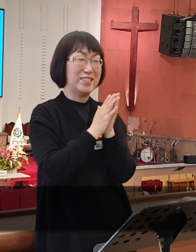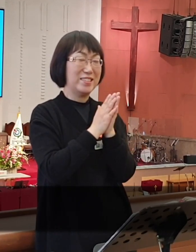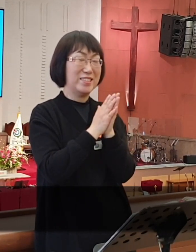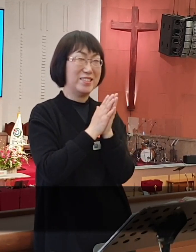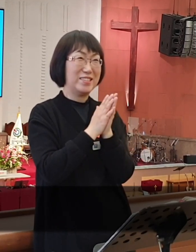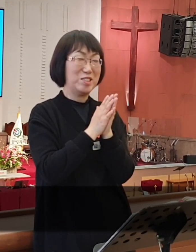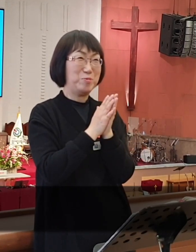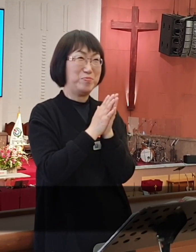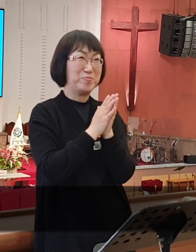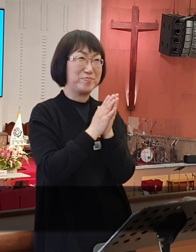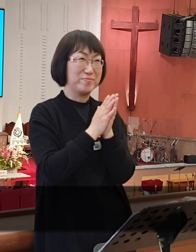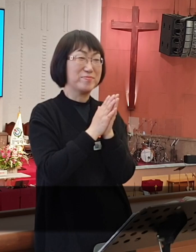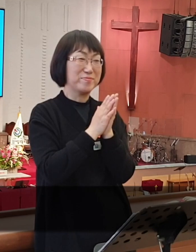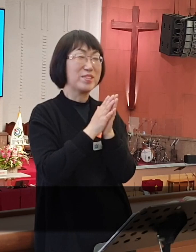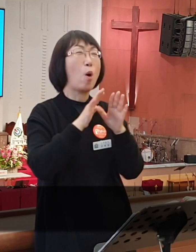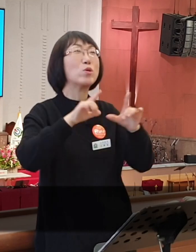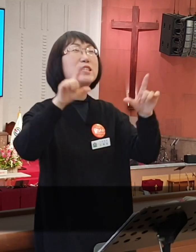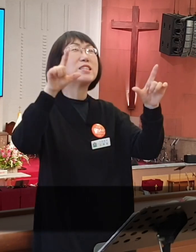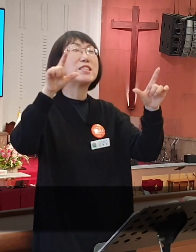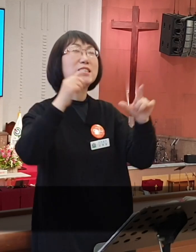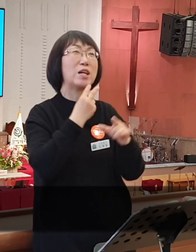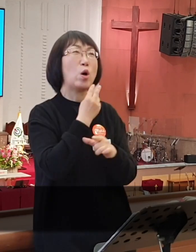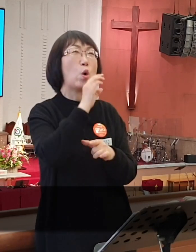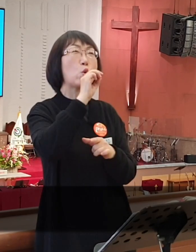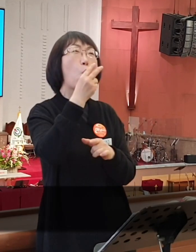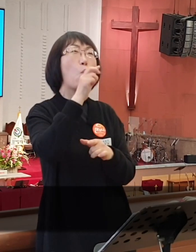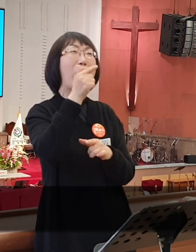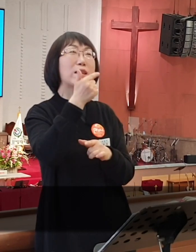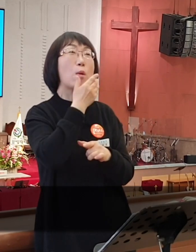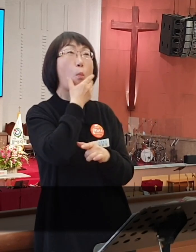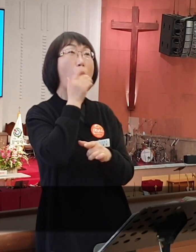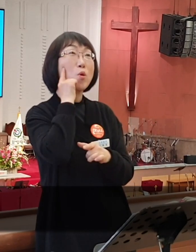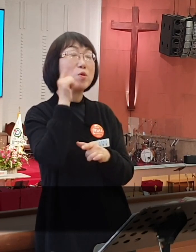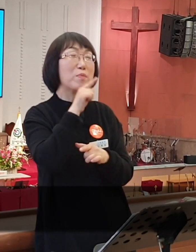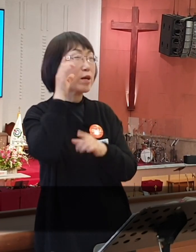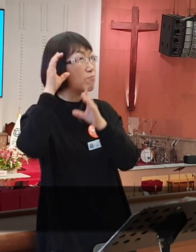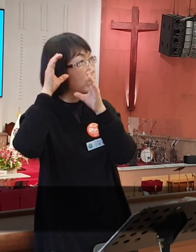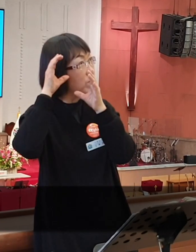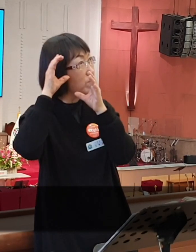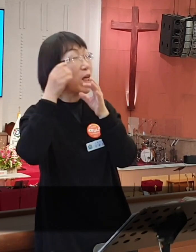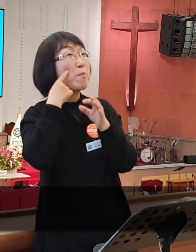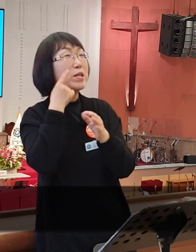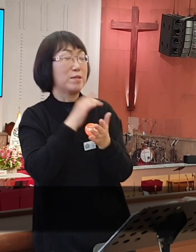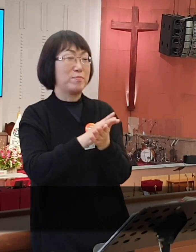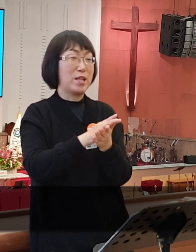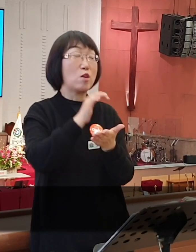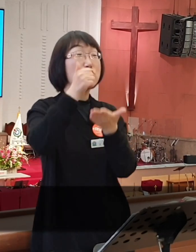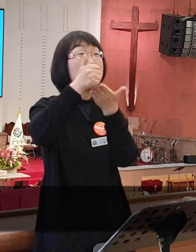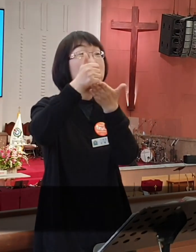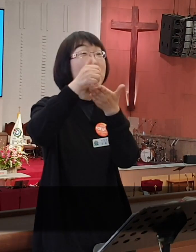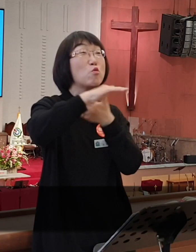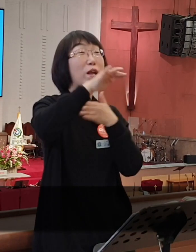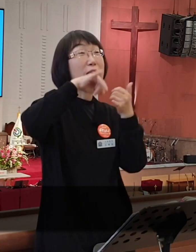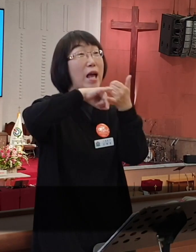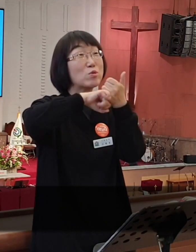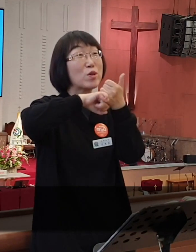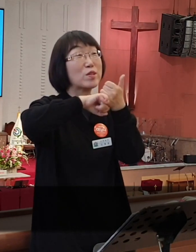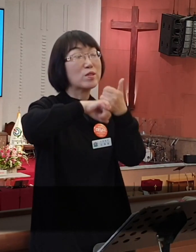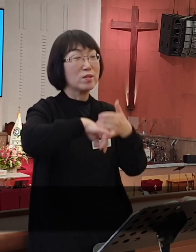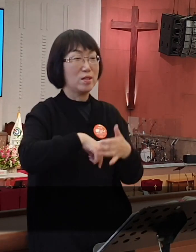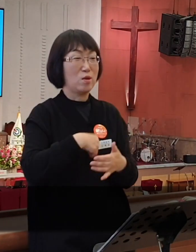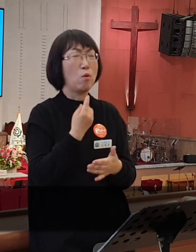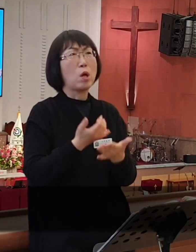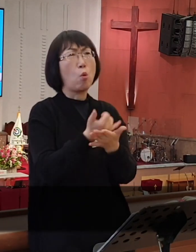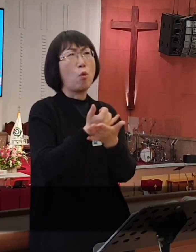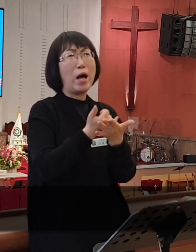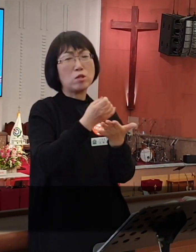때, 설교할 때 얘기할 거예요. 오늘은 요한이 하는 요한복음 여기에 귀를 기울여 주셔야 합니다. 주님이 우리에게 약속하죠. 자, 혼자